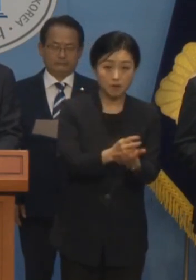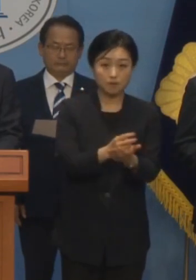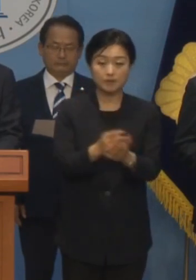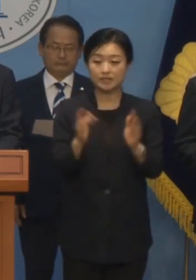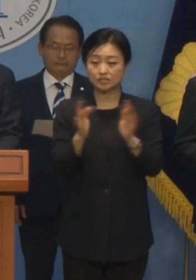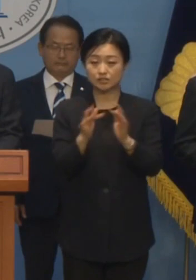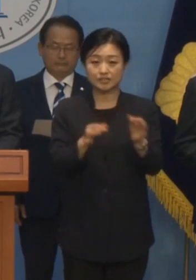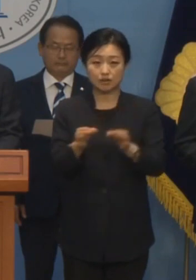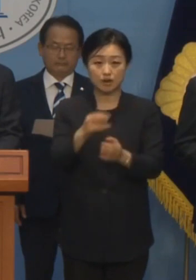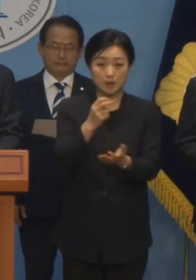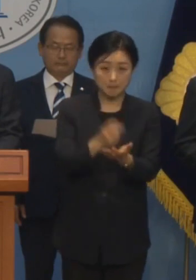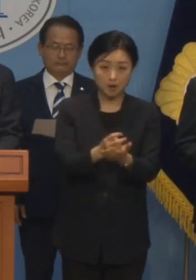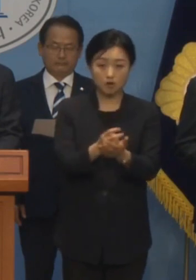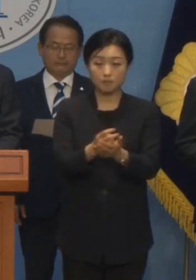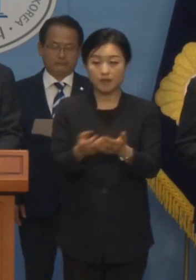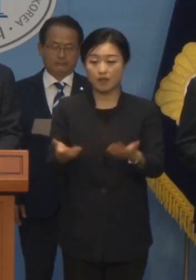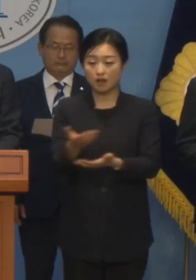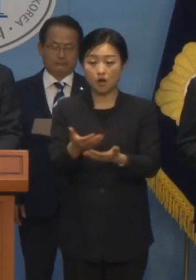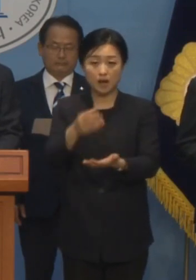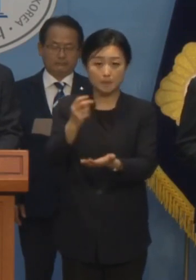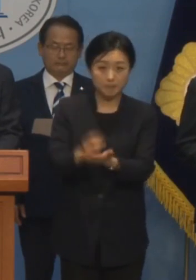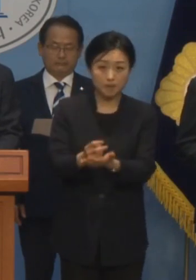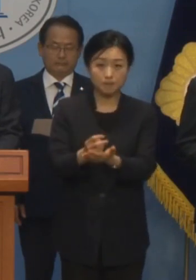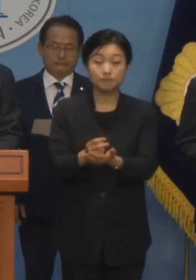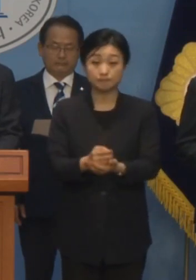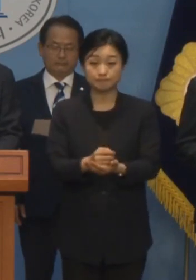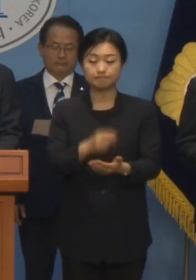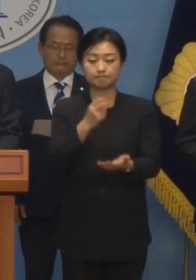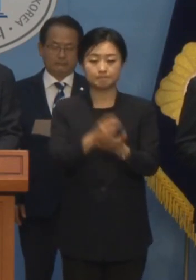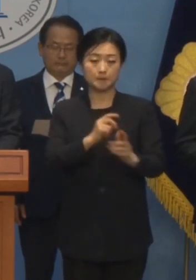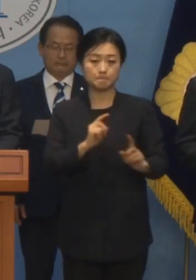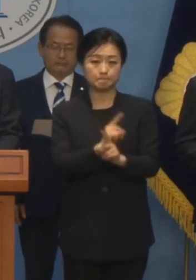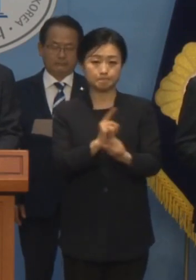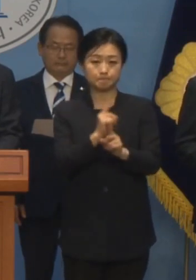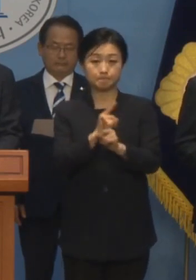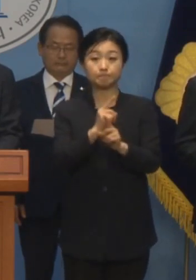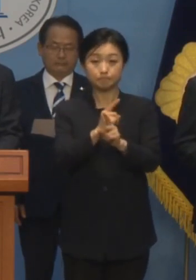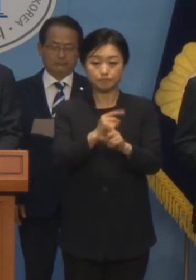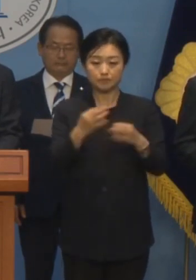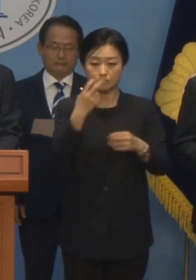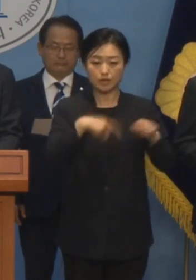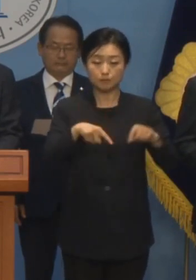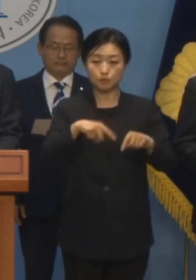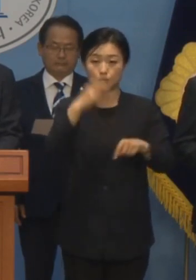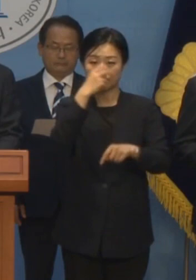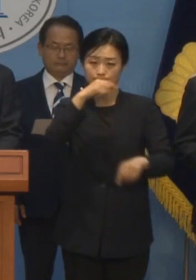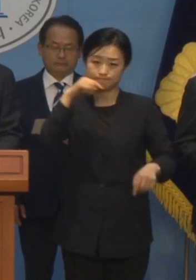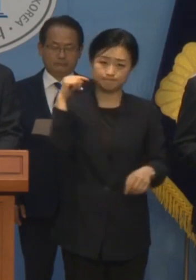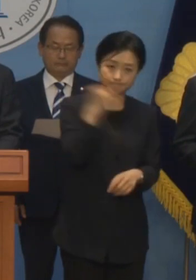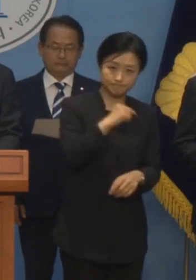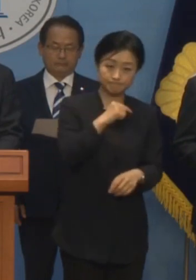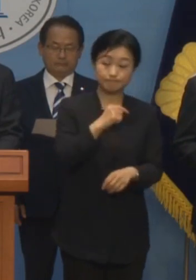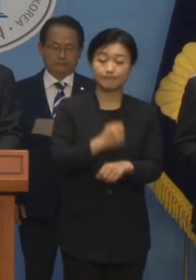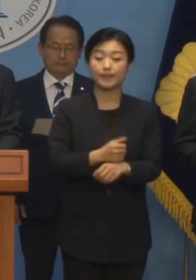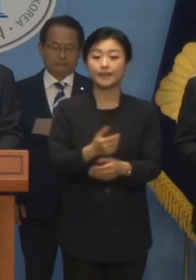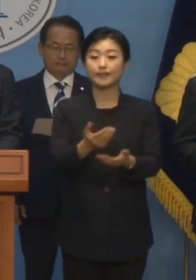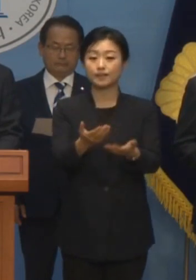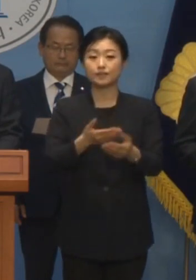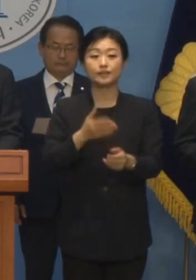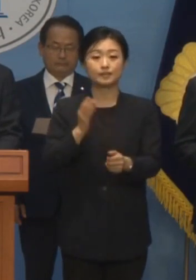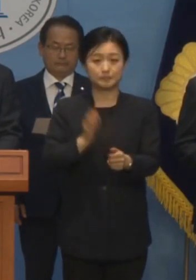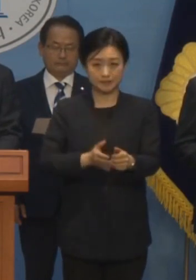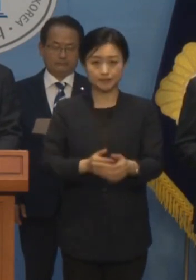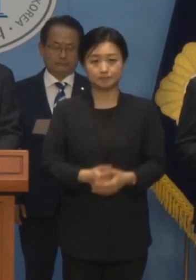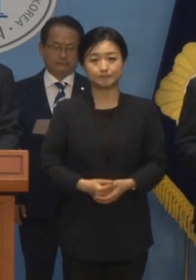전자상거래법, 전자금융거래법을 포함한 각종 개선 입법과 금융감독제도 개혁에도 함께하고